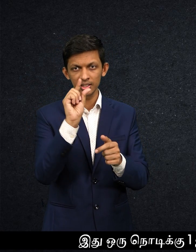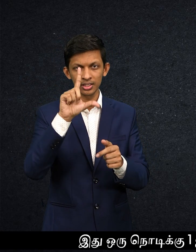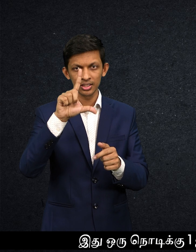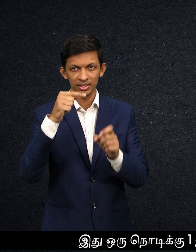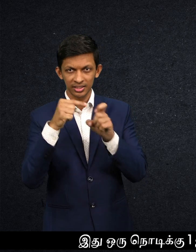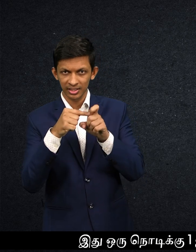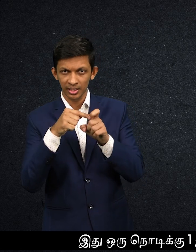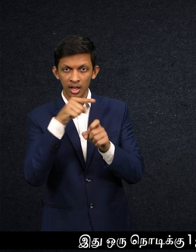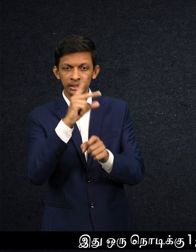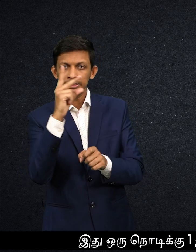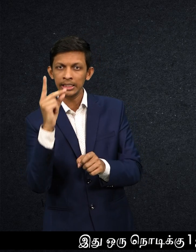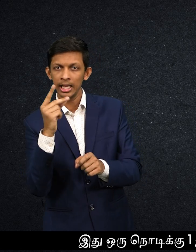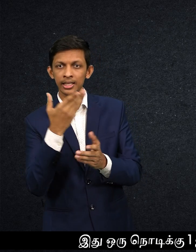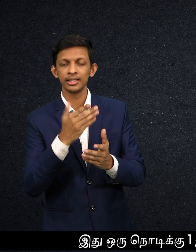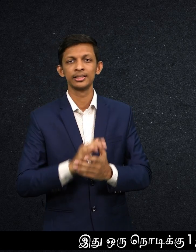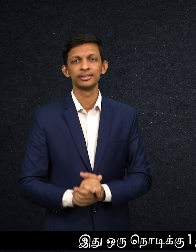செய்கிறது.